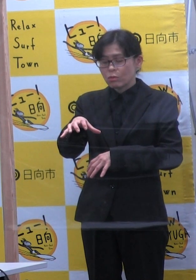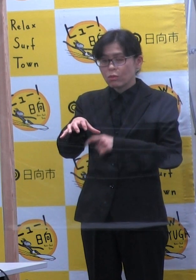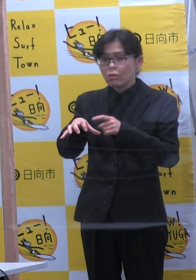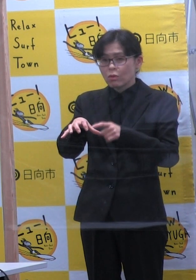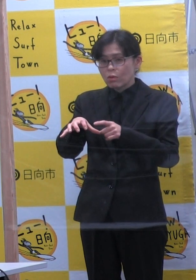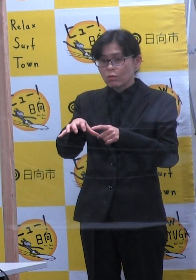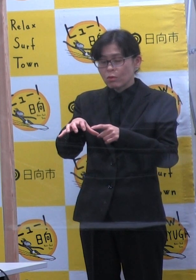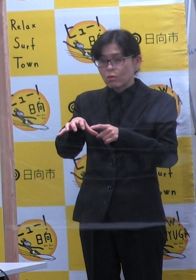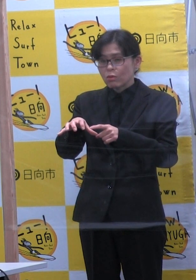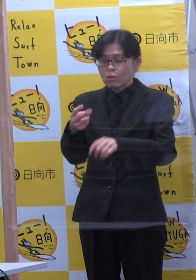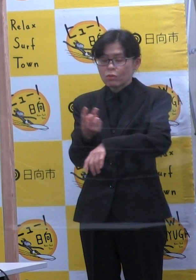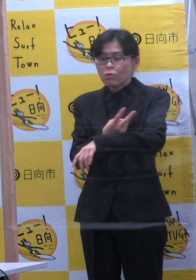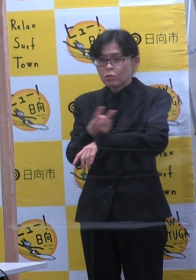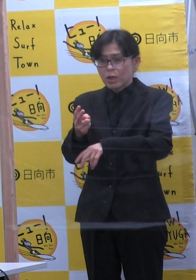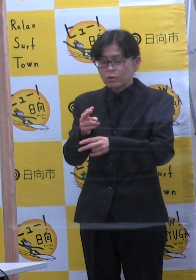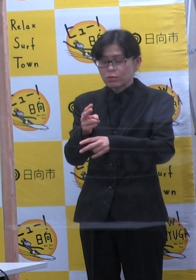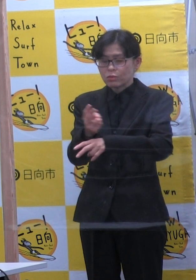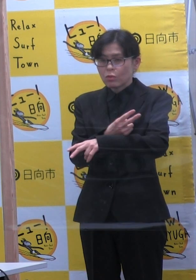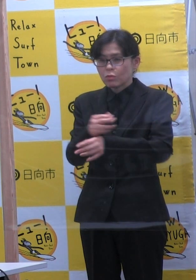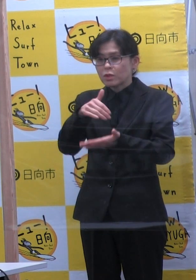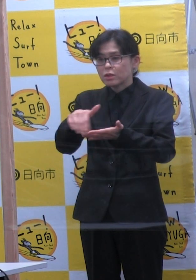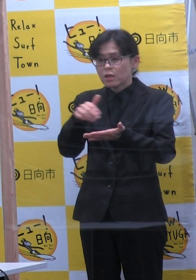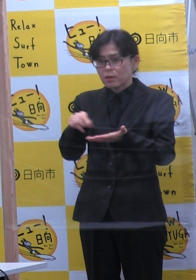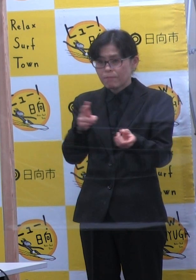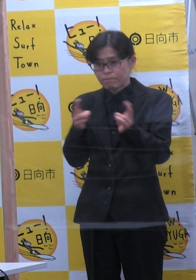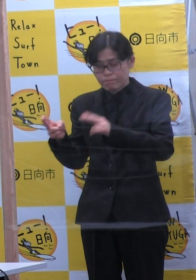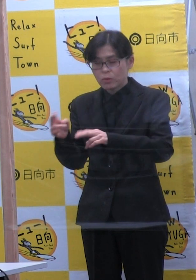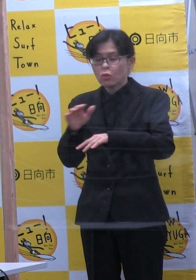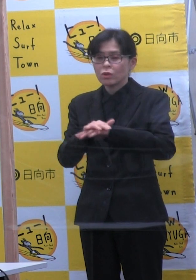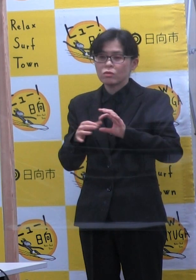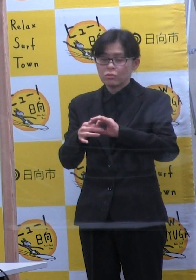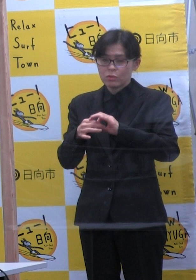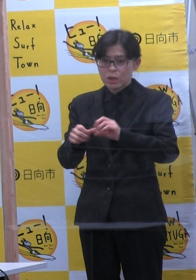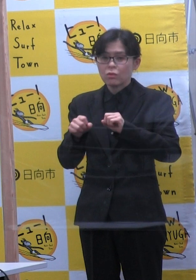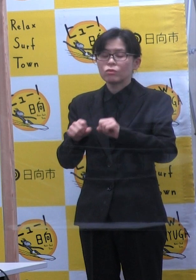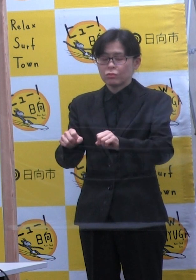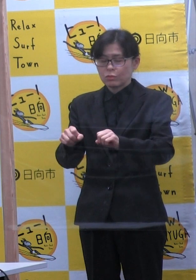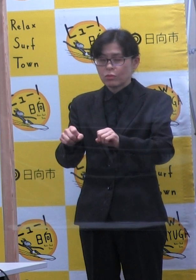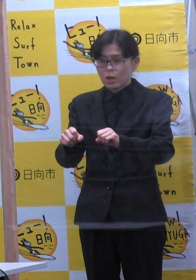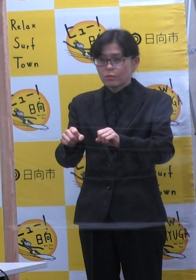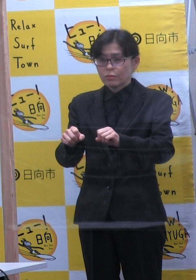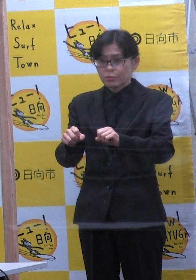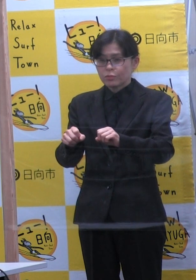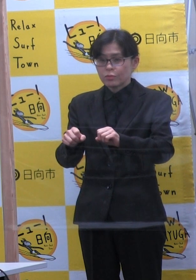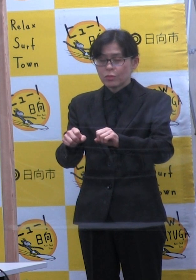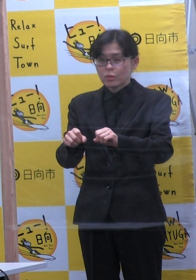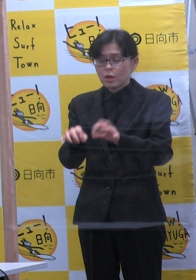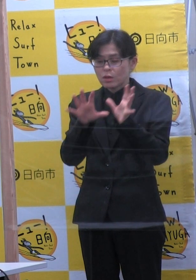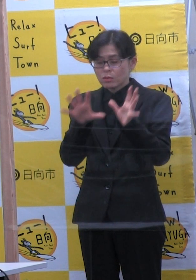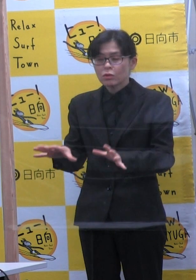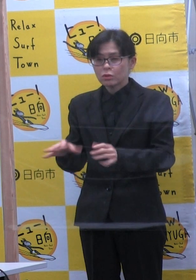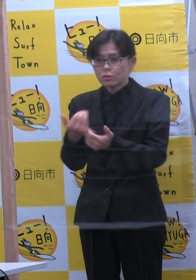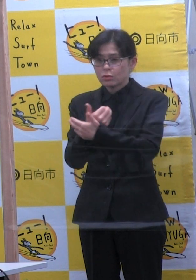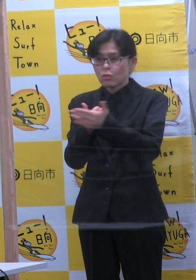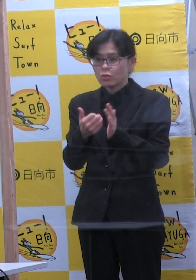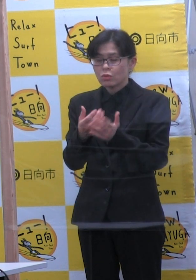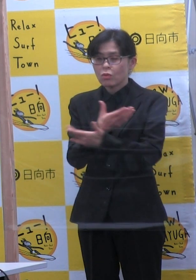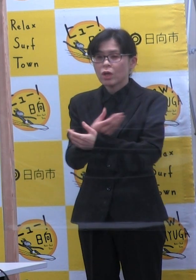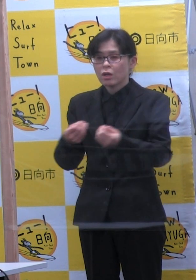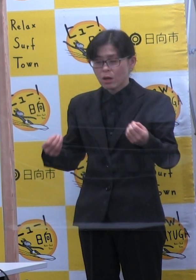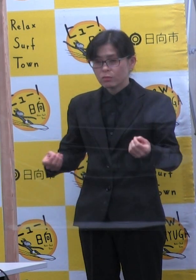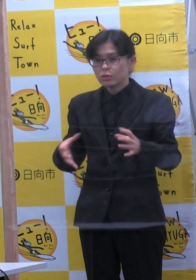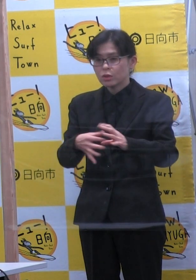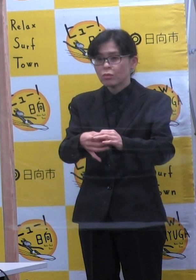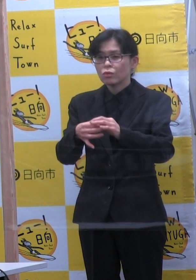の特別清算を行うことに伴い、損失保証契約に基づく損